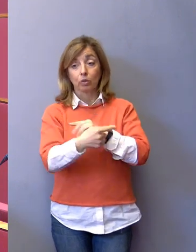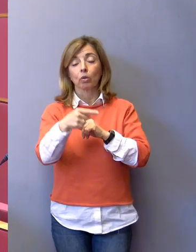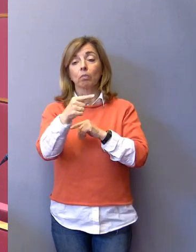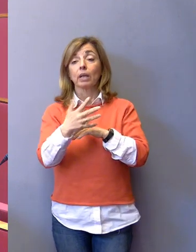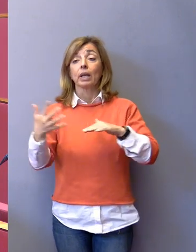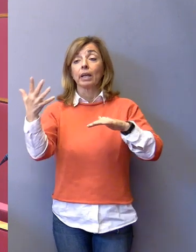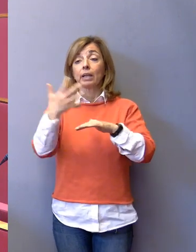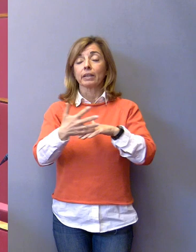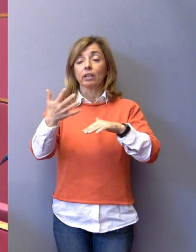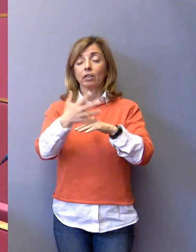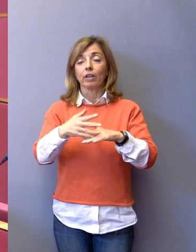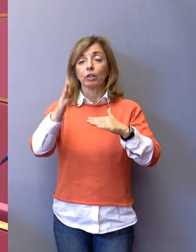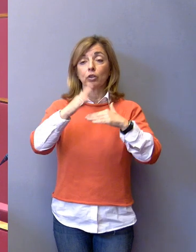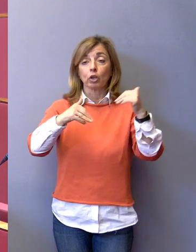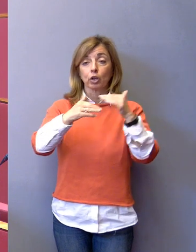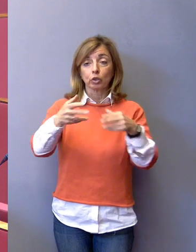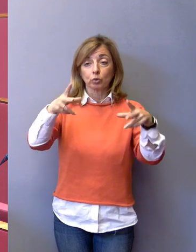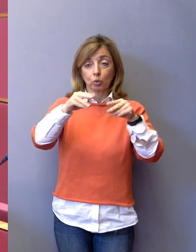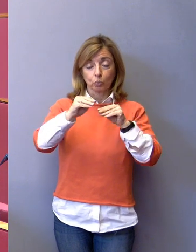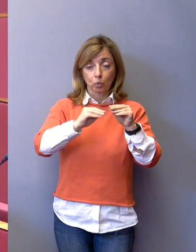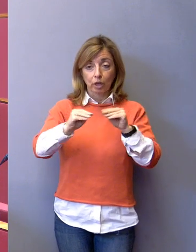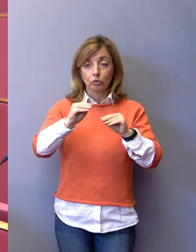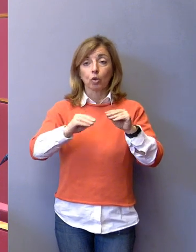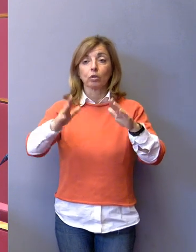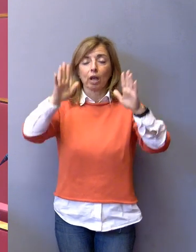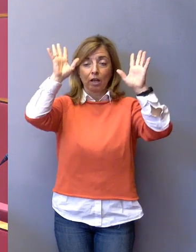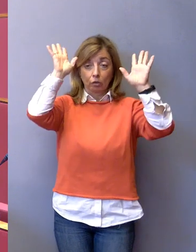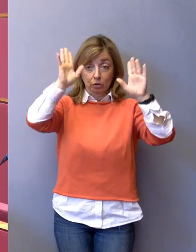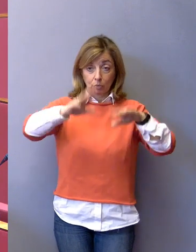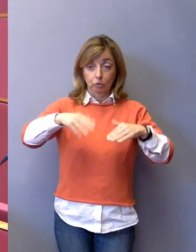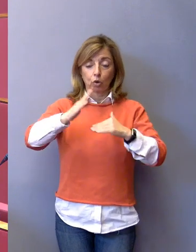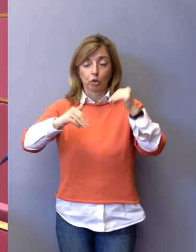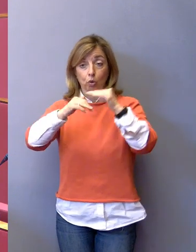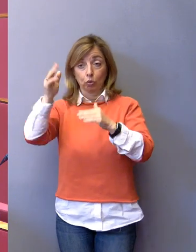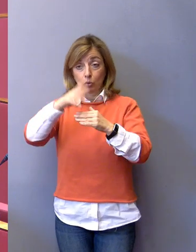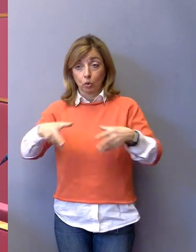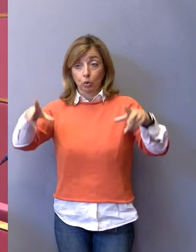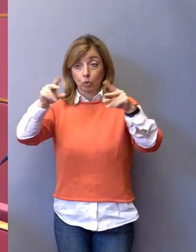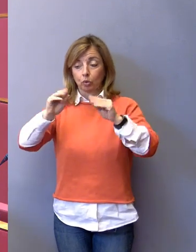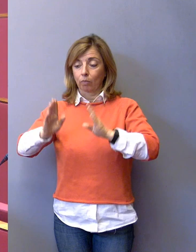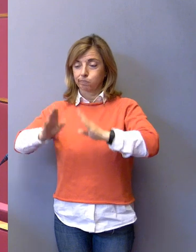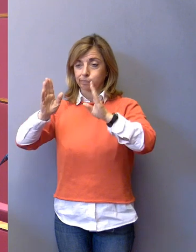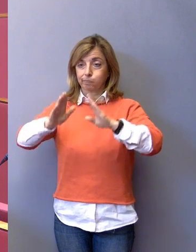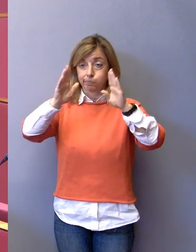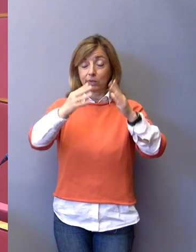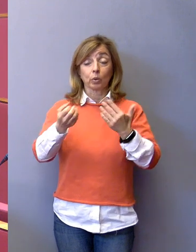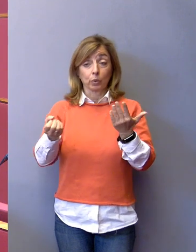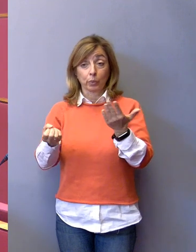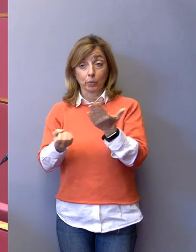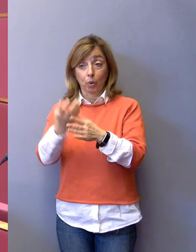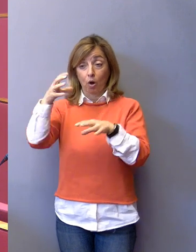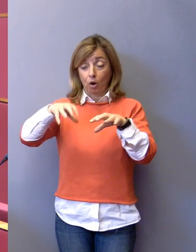interventi di ristrutturazione edilizia mediante demolizione e ricostruzione di sostituzione edilizia di nuova costruzione